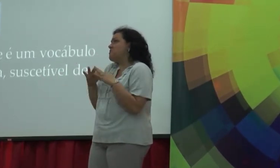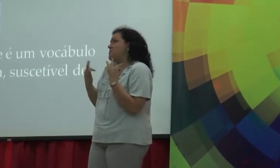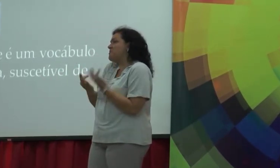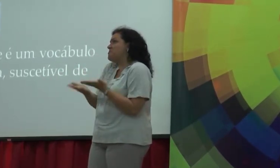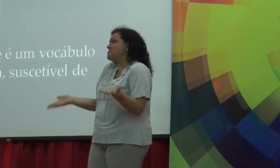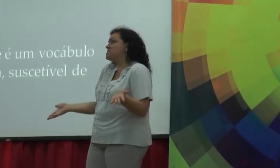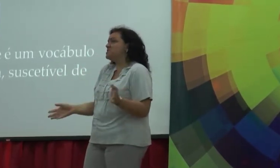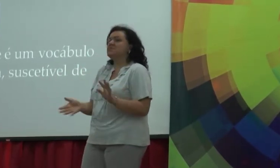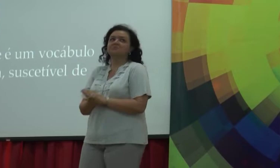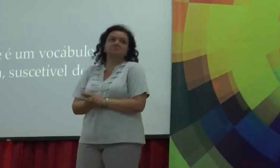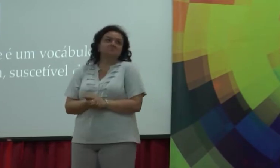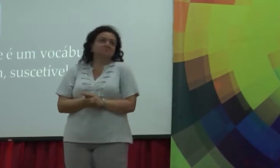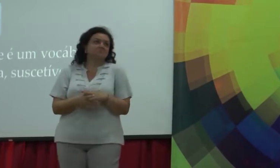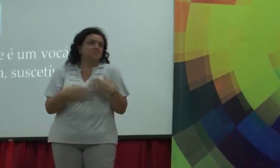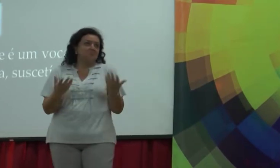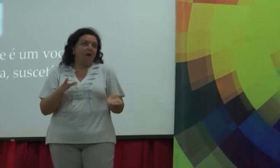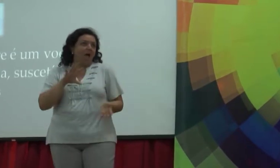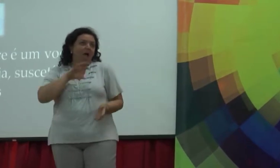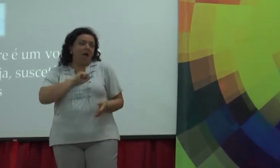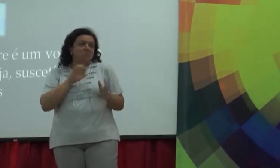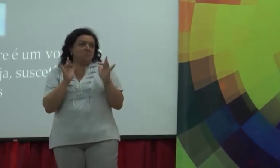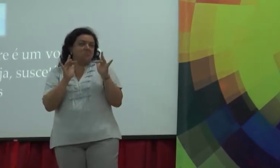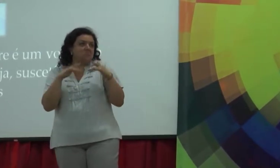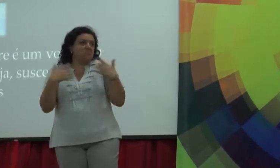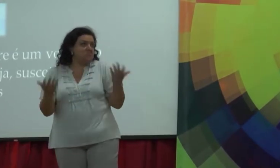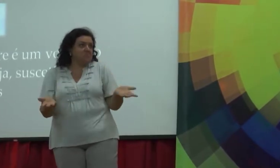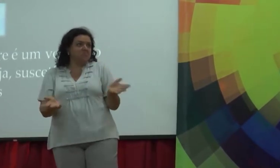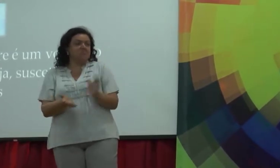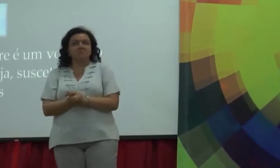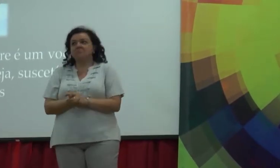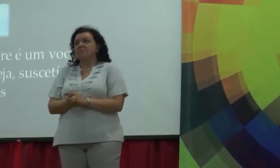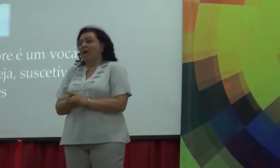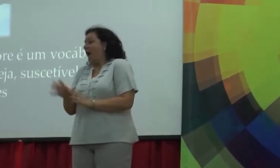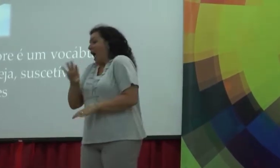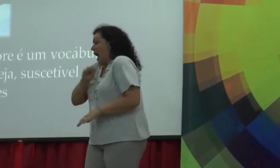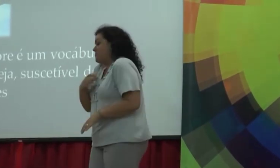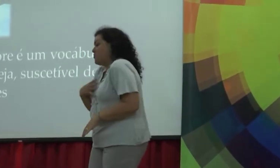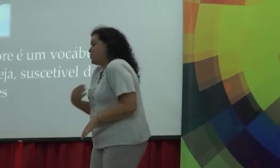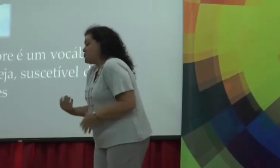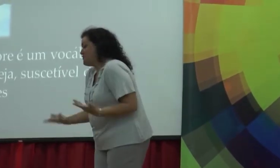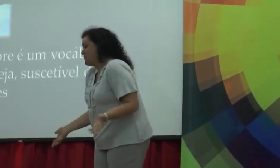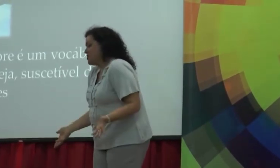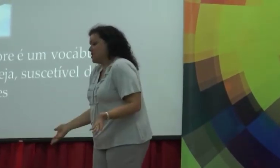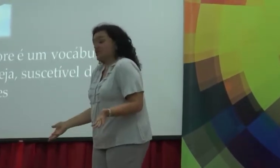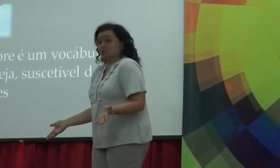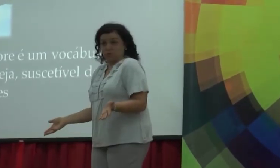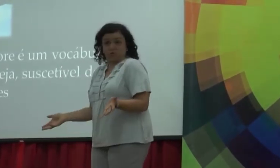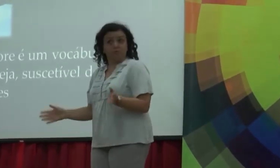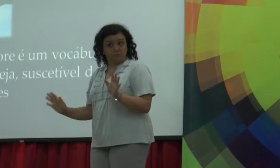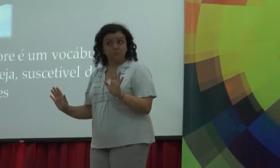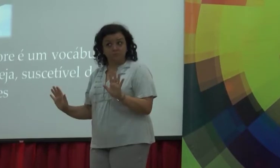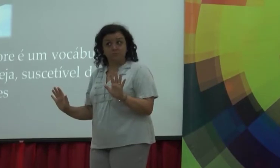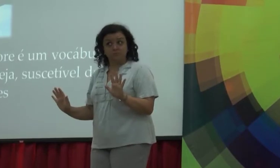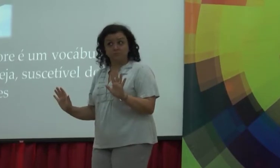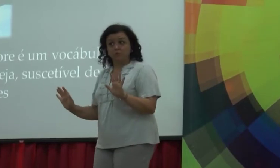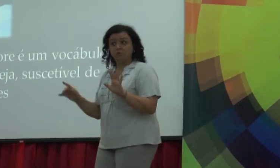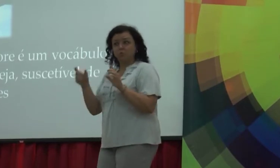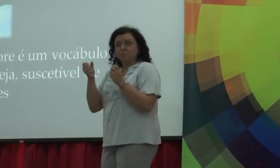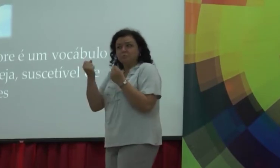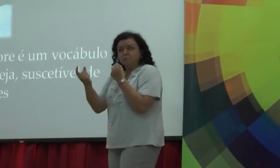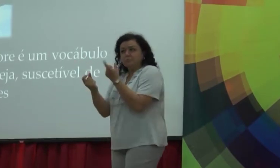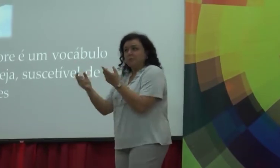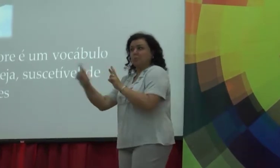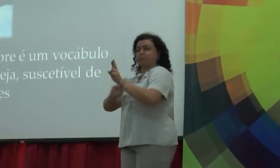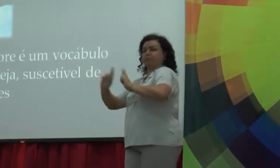Amar a família? Amar o namorado? Amar meu filho?